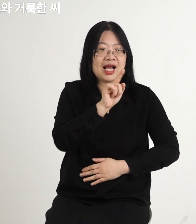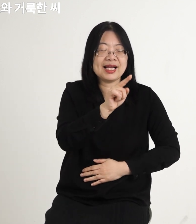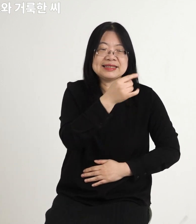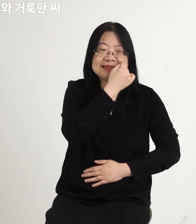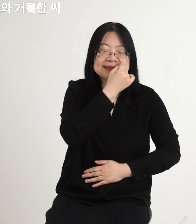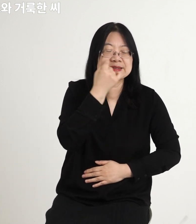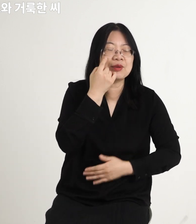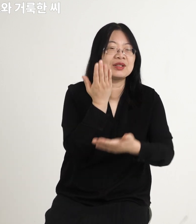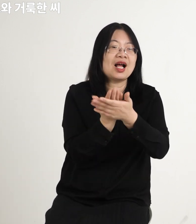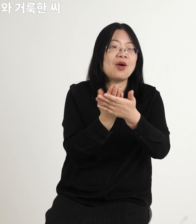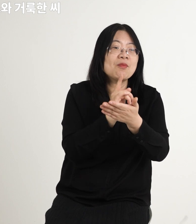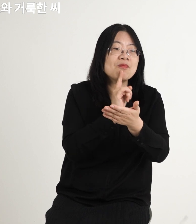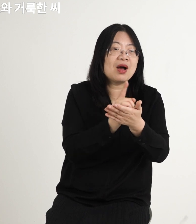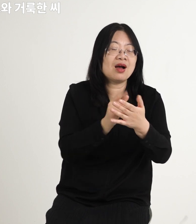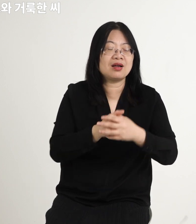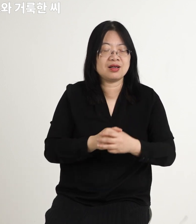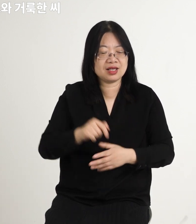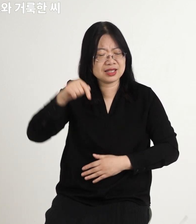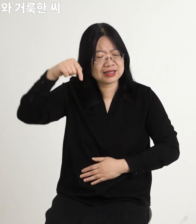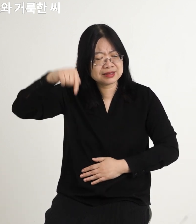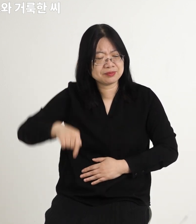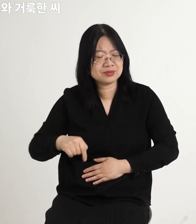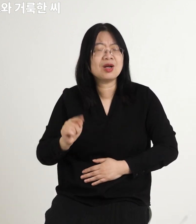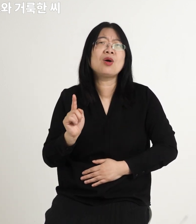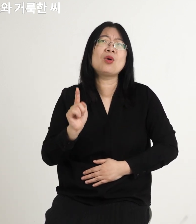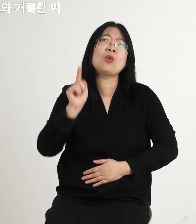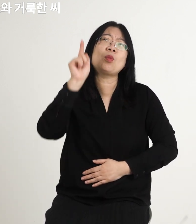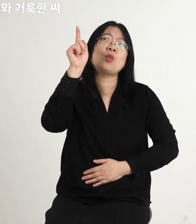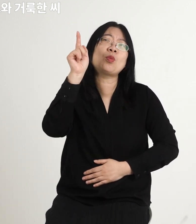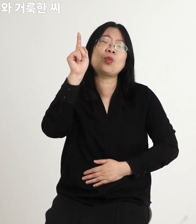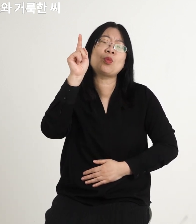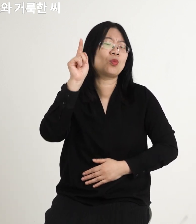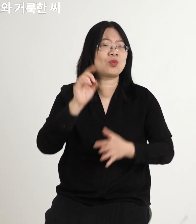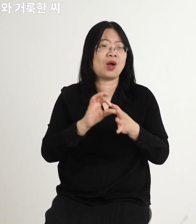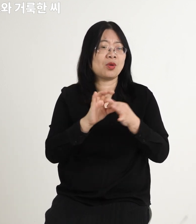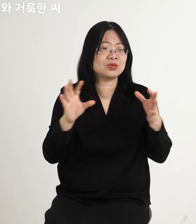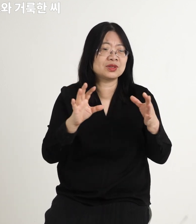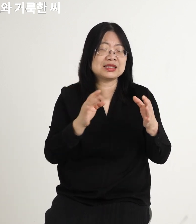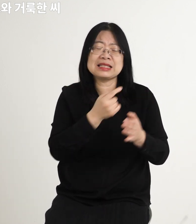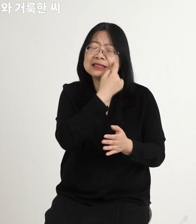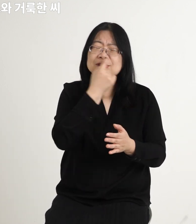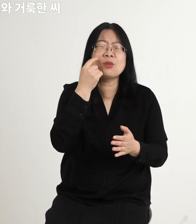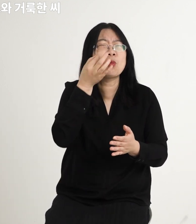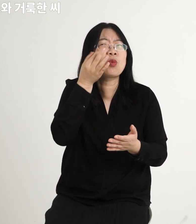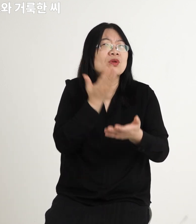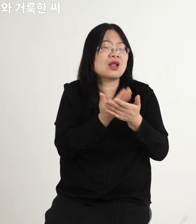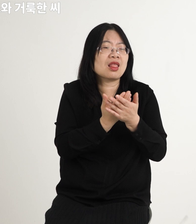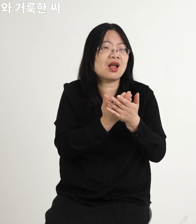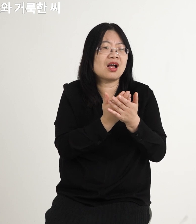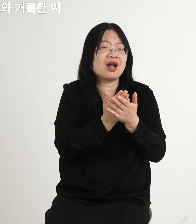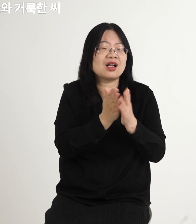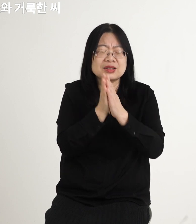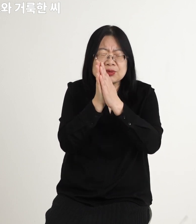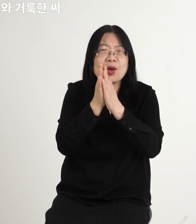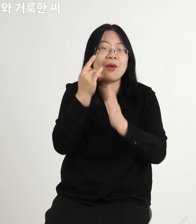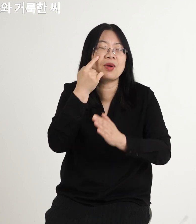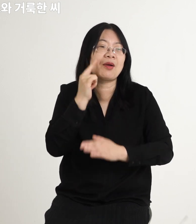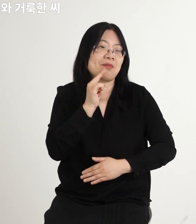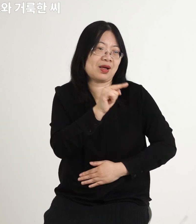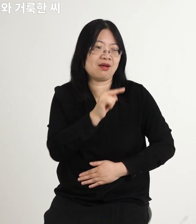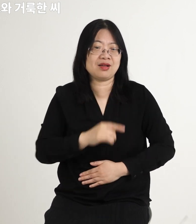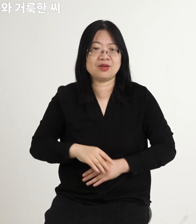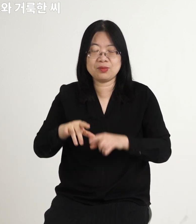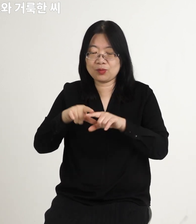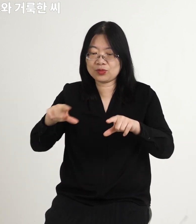구하되 깊은 데서든지 높은 데서든지 구하라 하시니. 자, 앞을 보세요. 보통